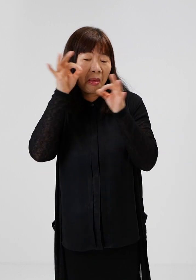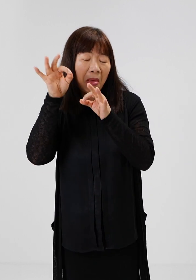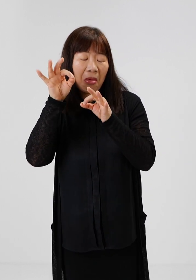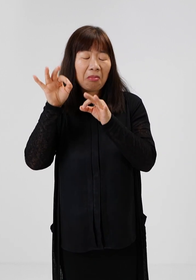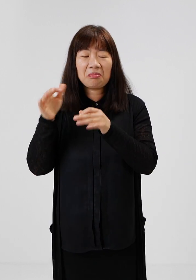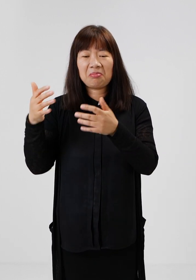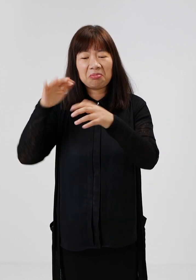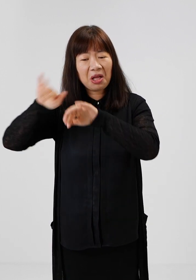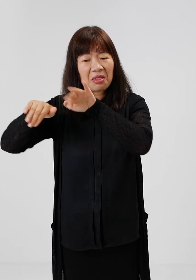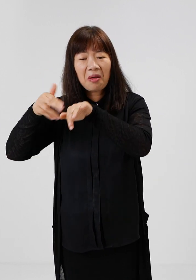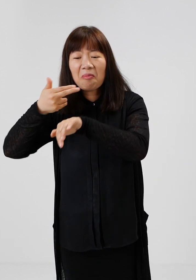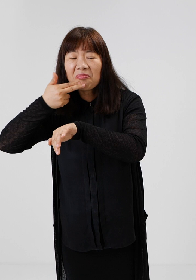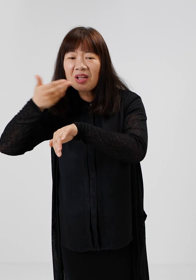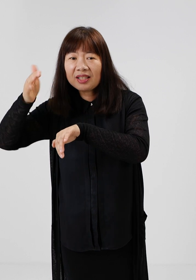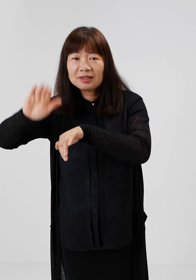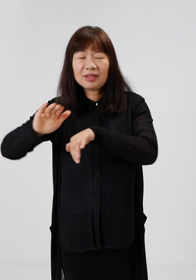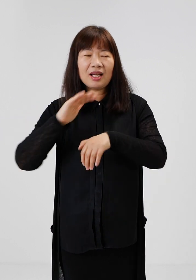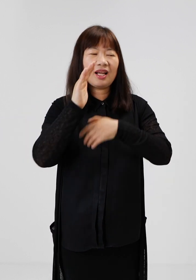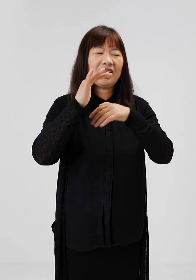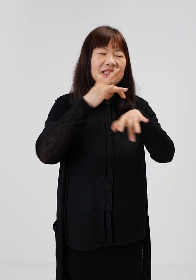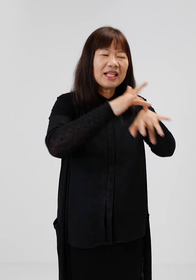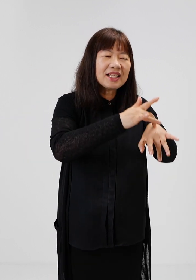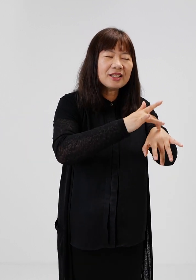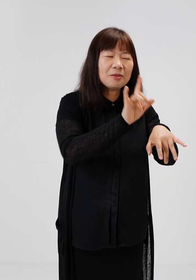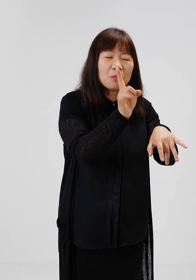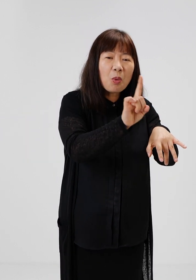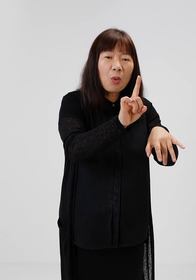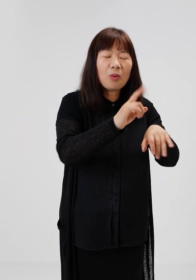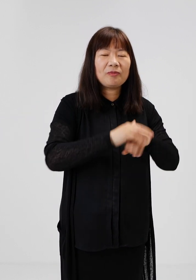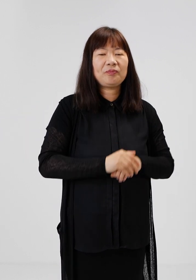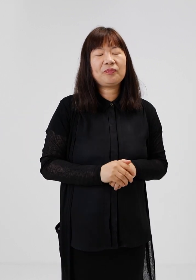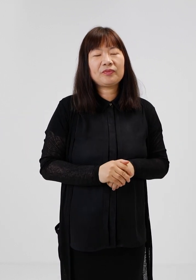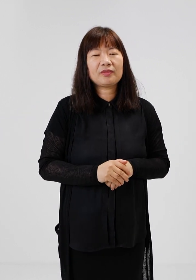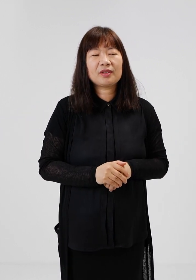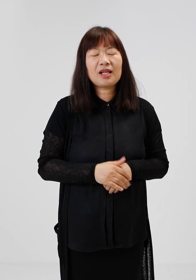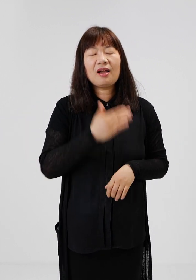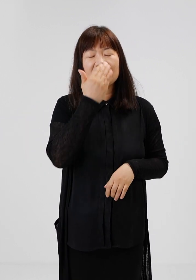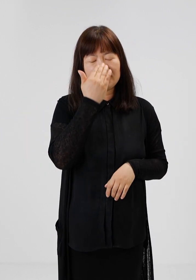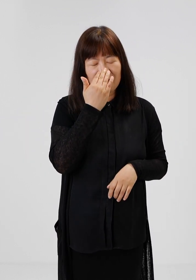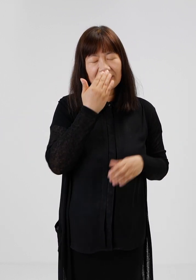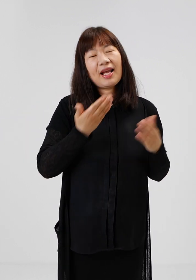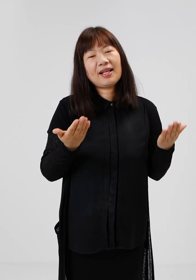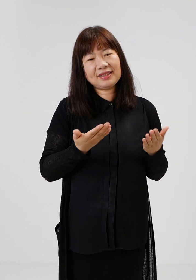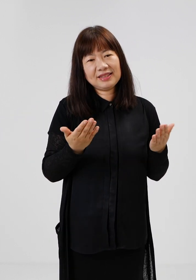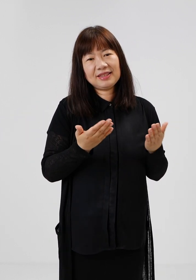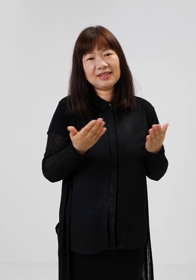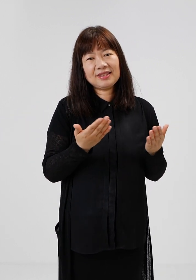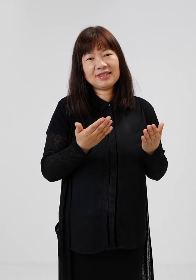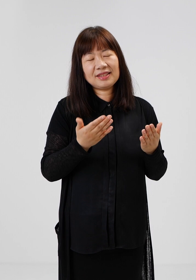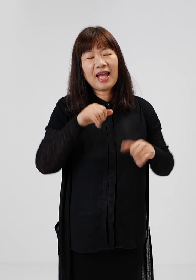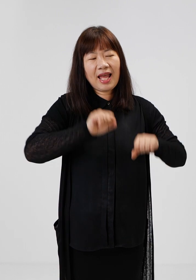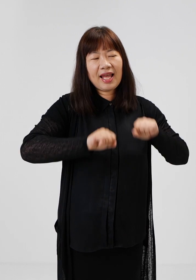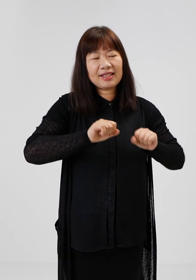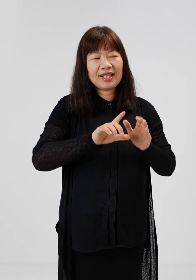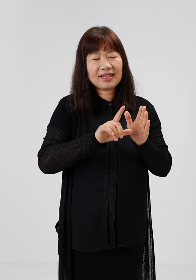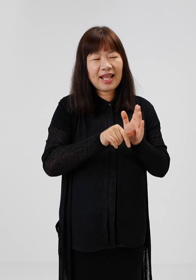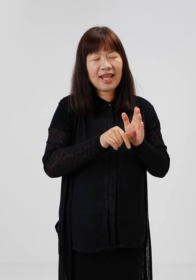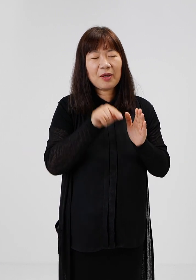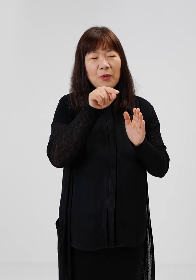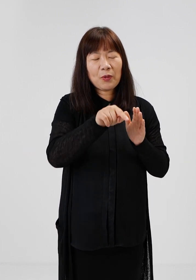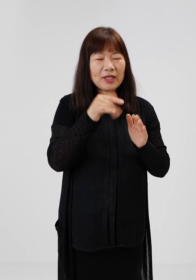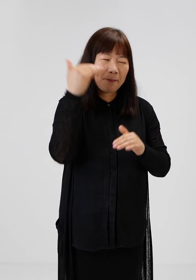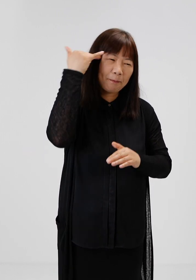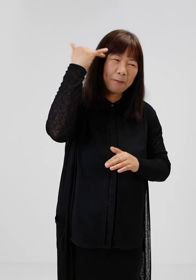안 해요. 근데 항상 사탄은 어디에 둥지를 트냐 하면 선한 일 속에 둥지를